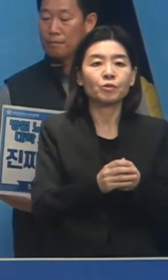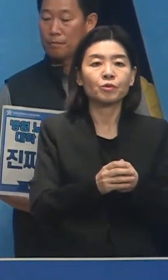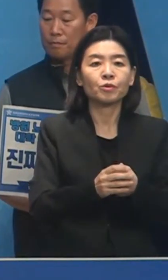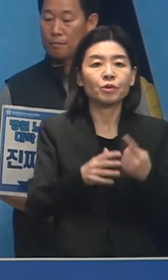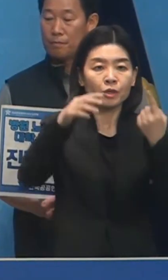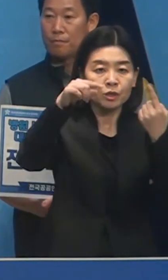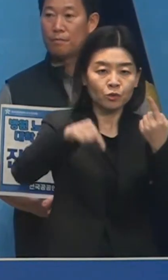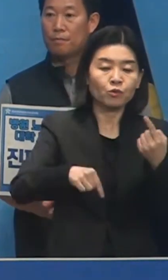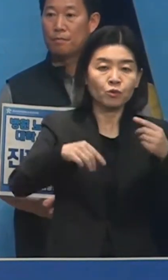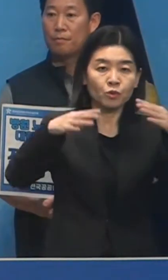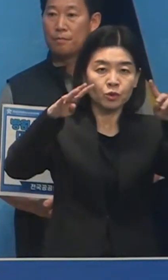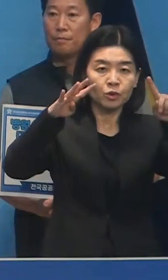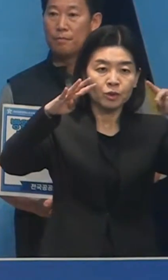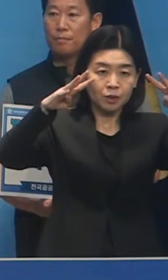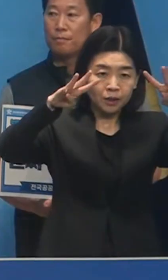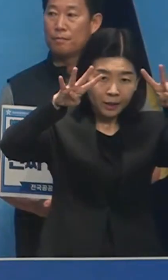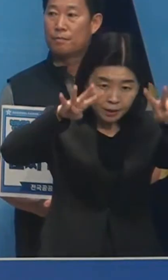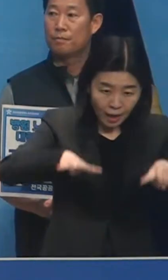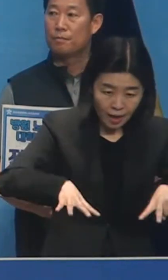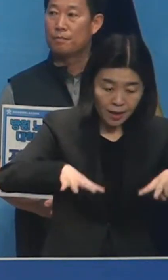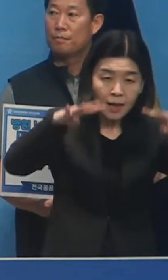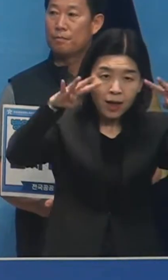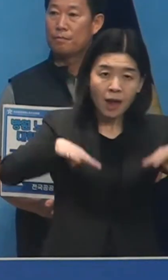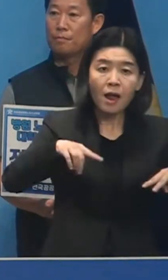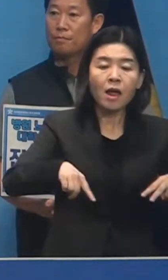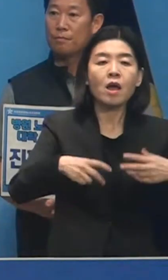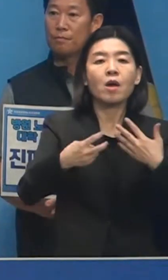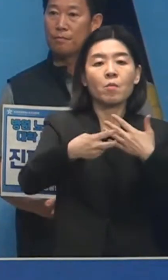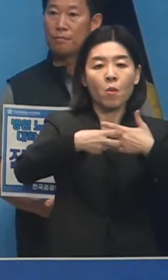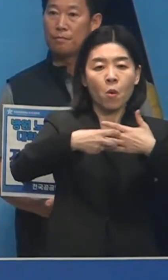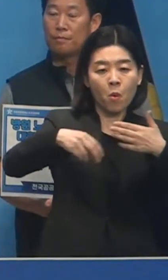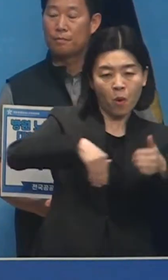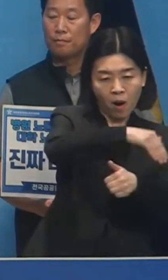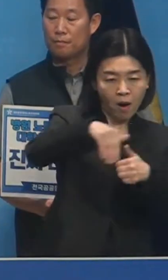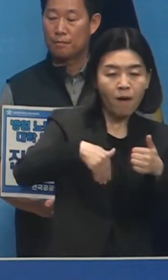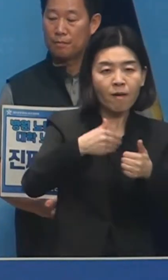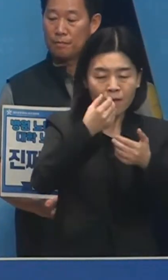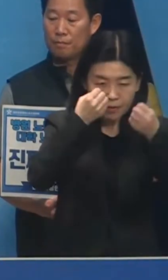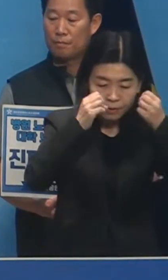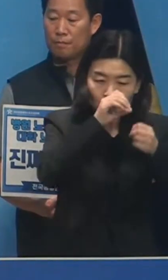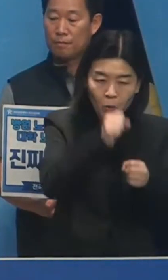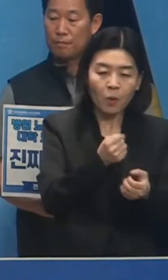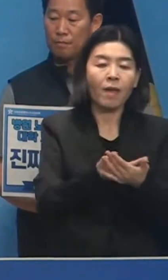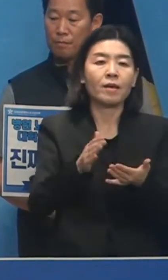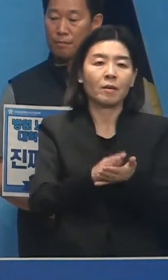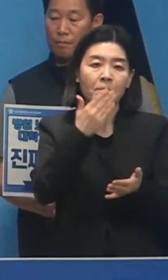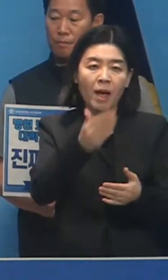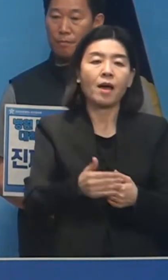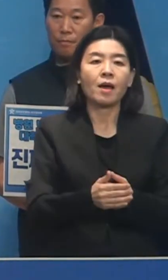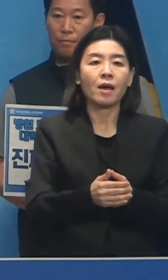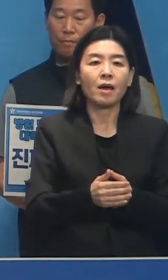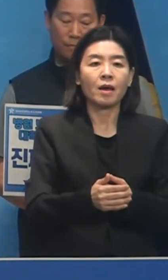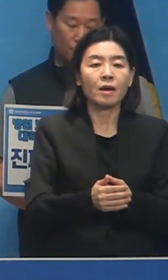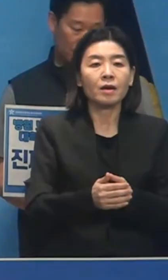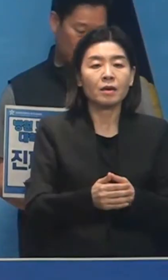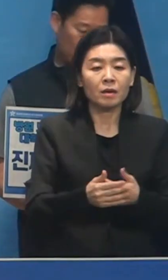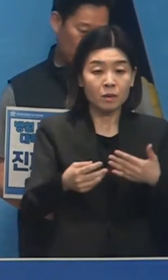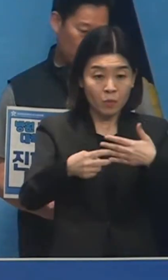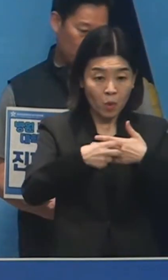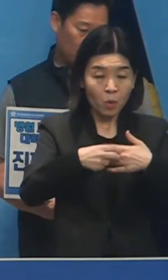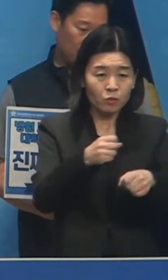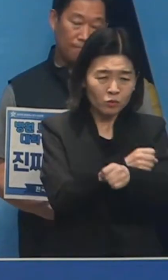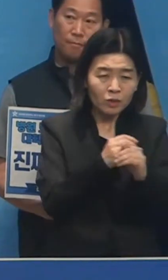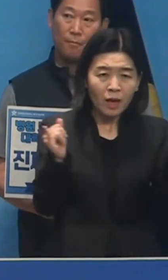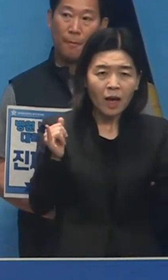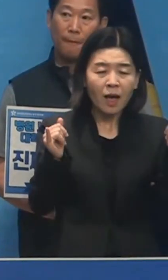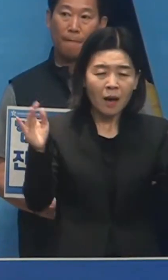4일째는 병원 노동 환경을 개선할 수 있는 유력한 방안입니다. 병원 노동자들은 낮과 밤을 잇는